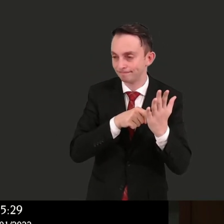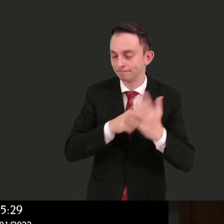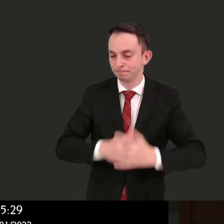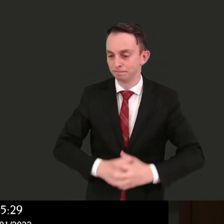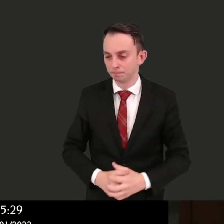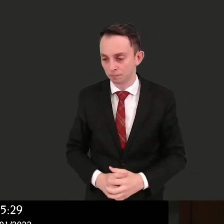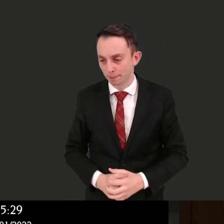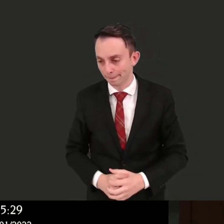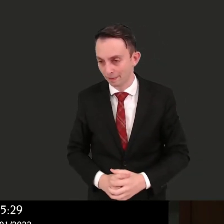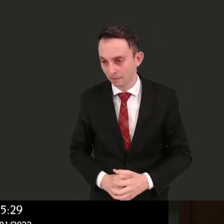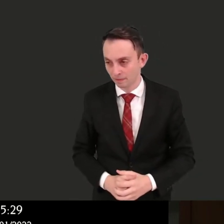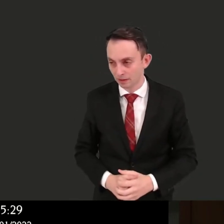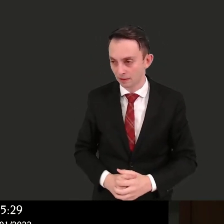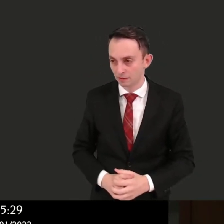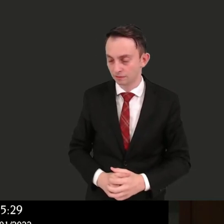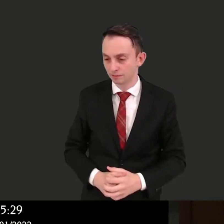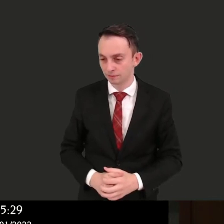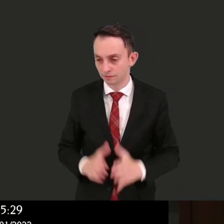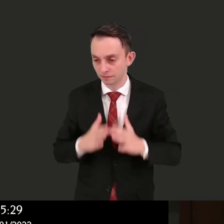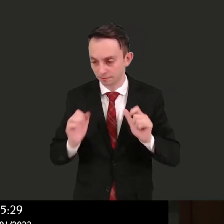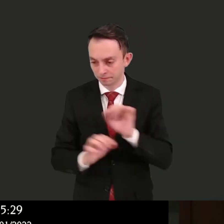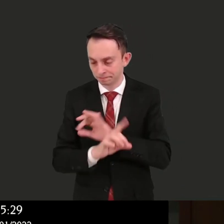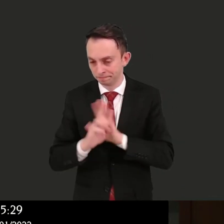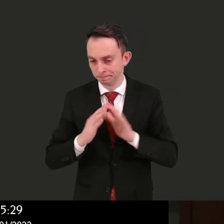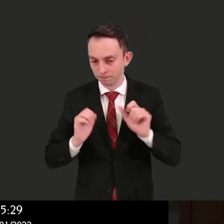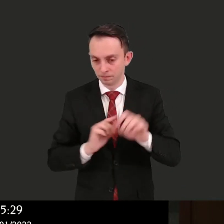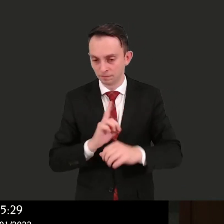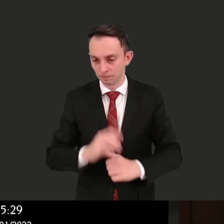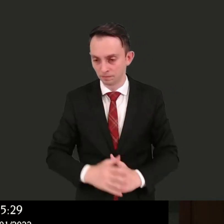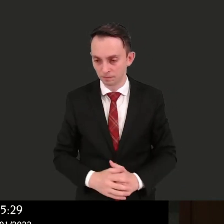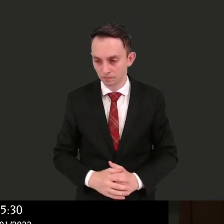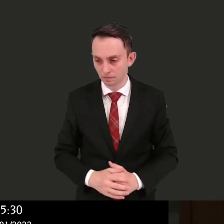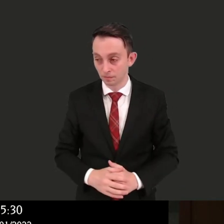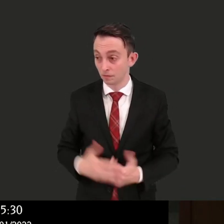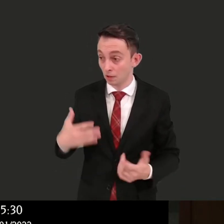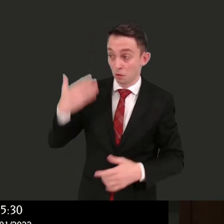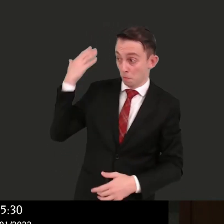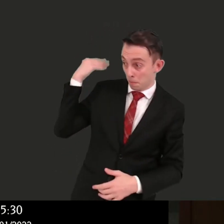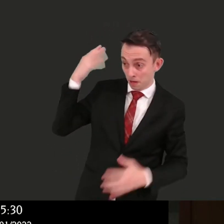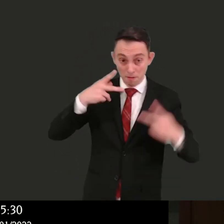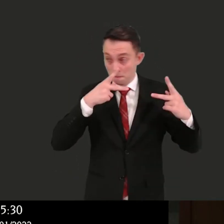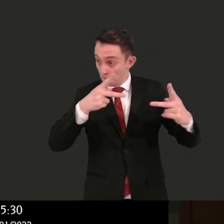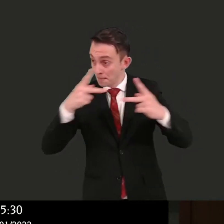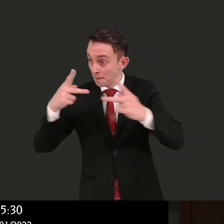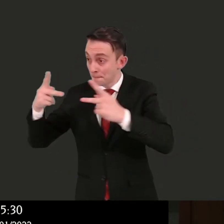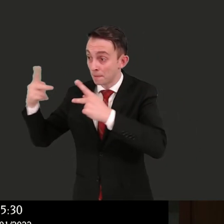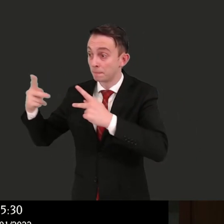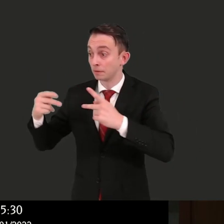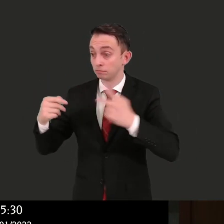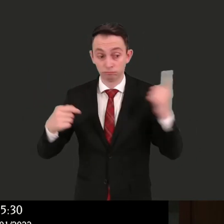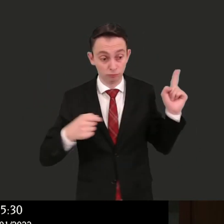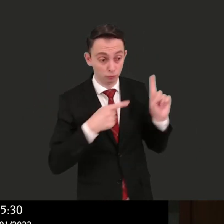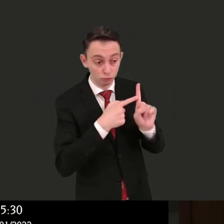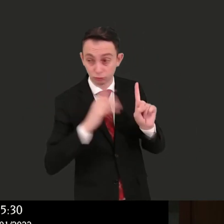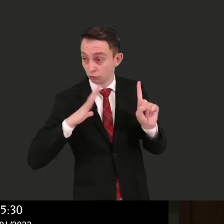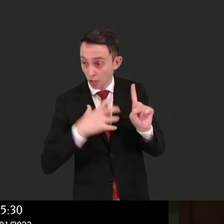gerações, e que agora foi manifesto aos seus santos, aos quais Deus quis fazer conhecer quais são